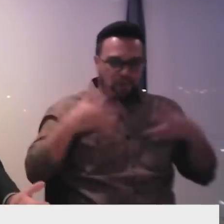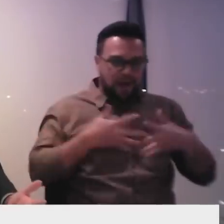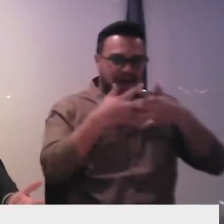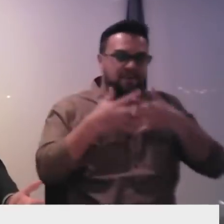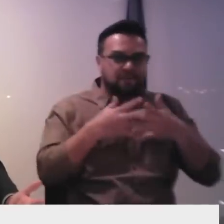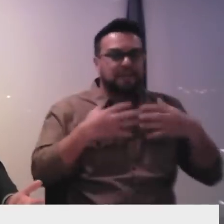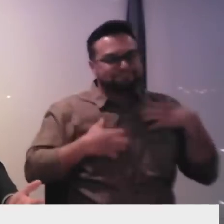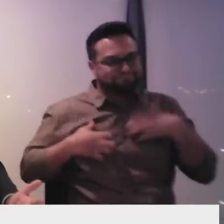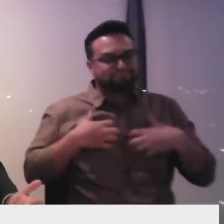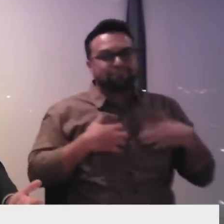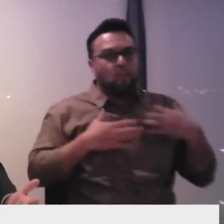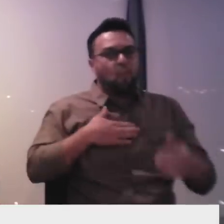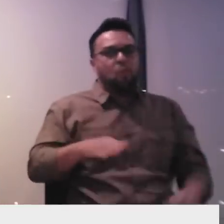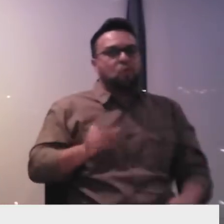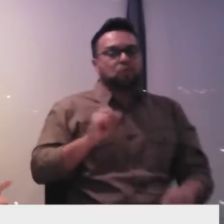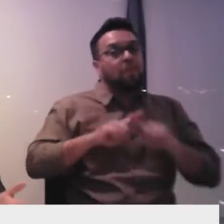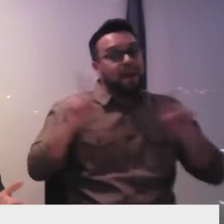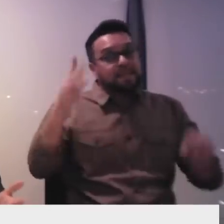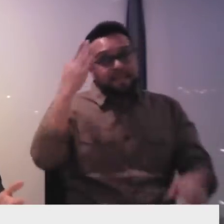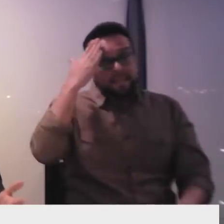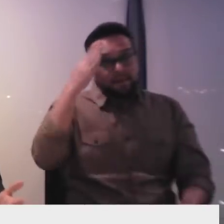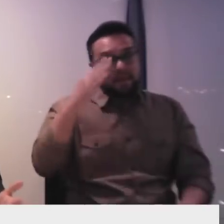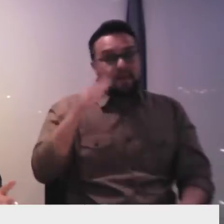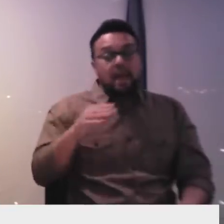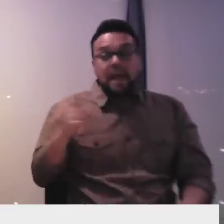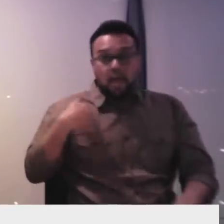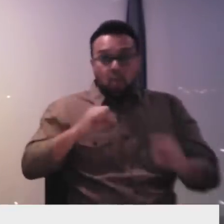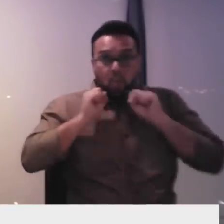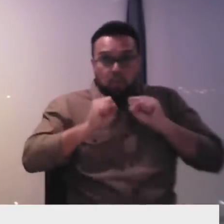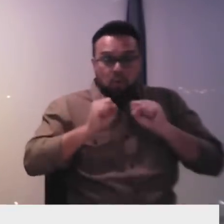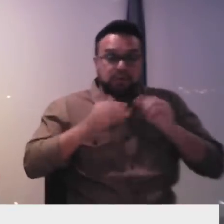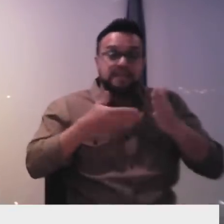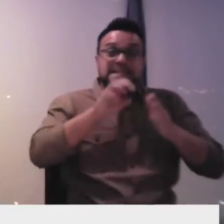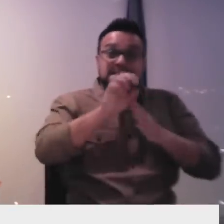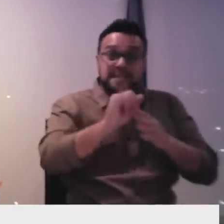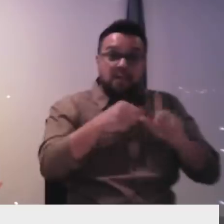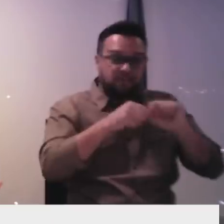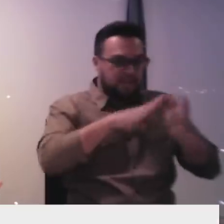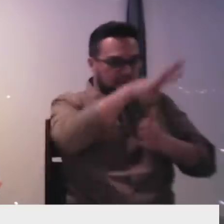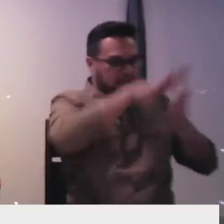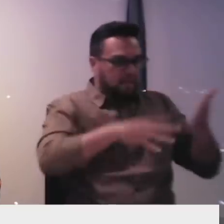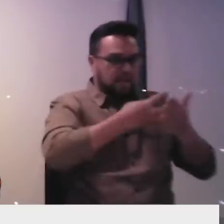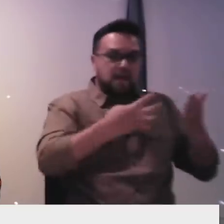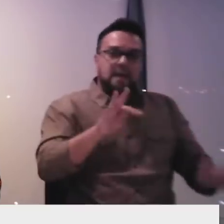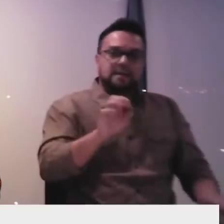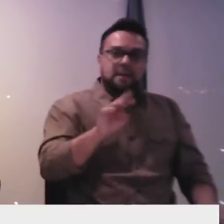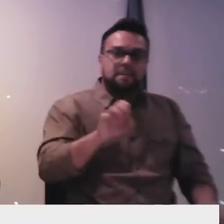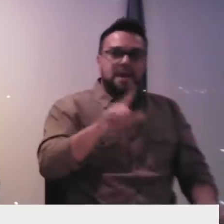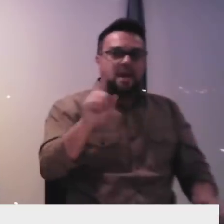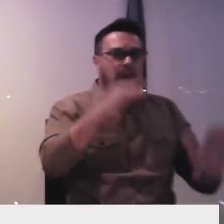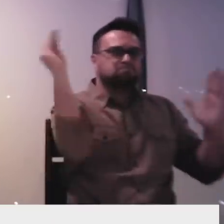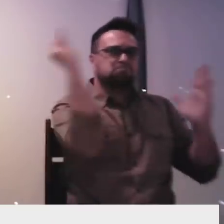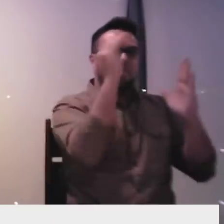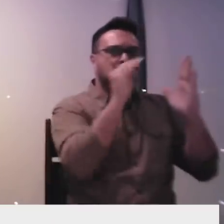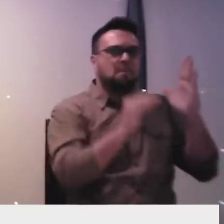vocês entendam. Tá? Onde eu posso ir? Se eu tabelar, complica. Complica a situação.